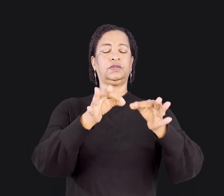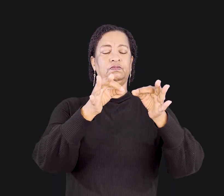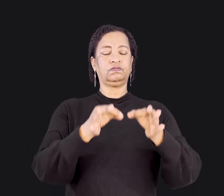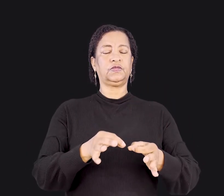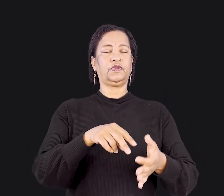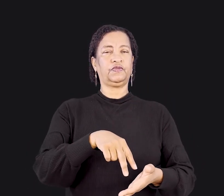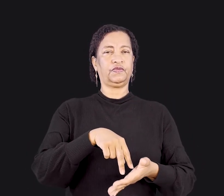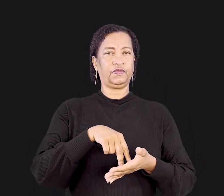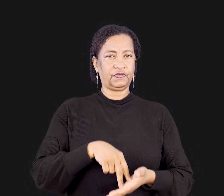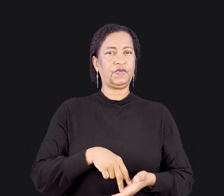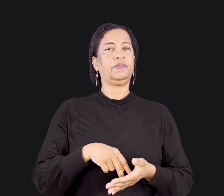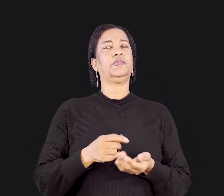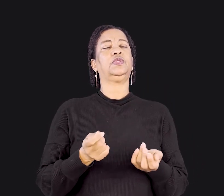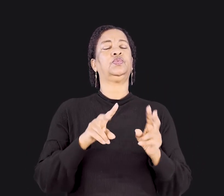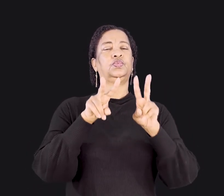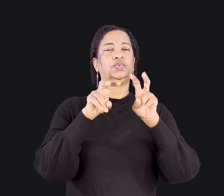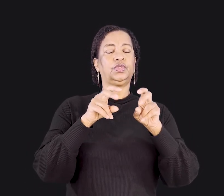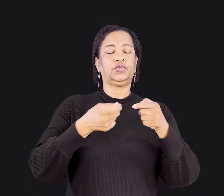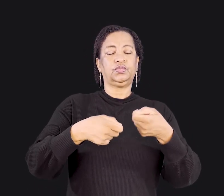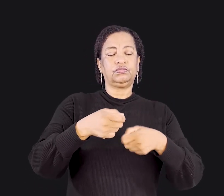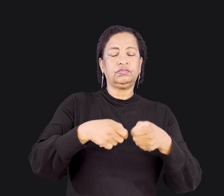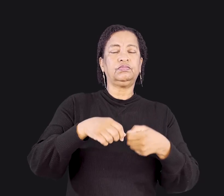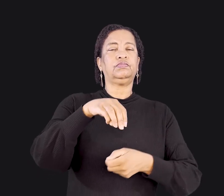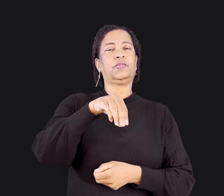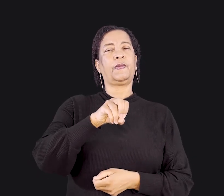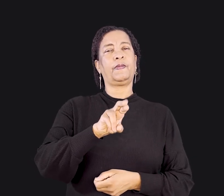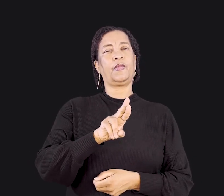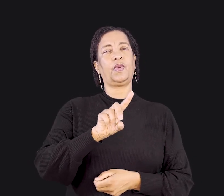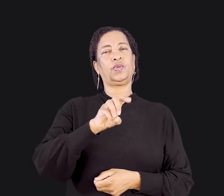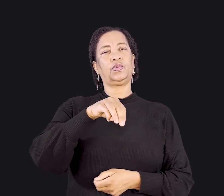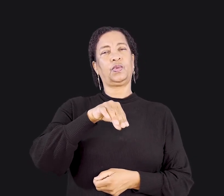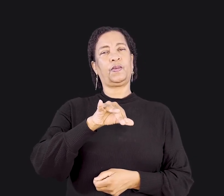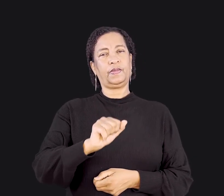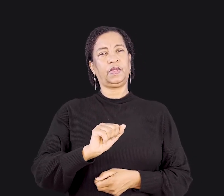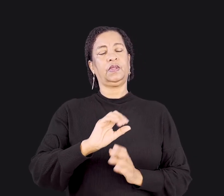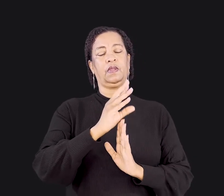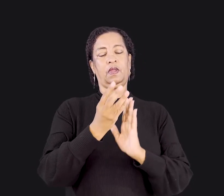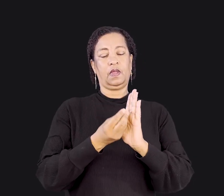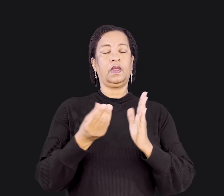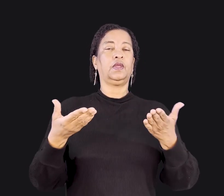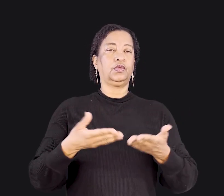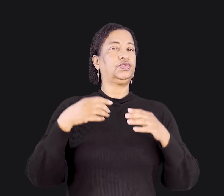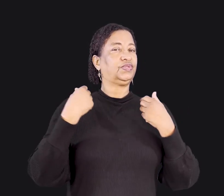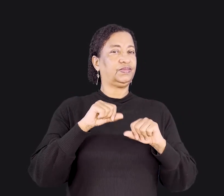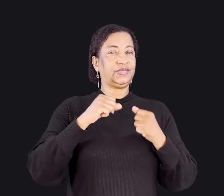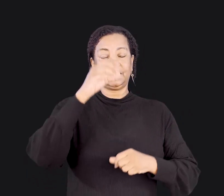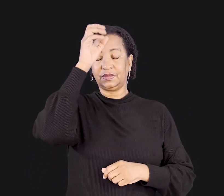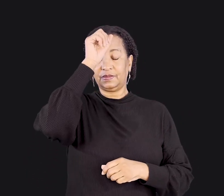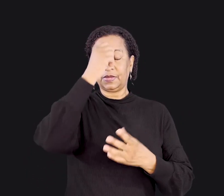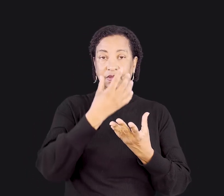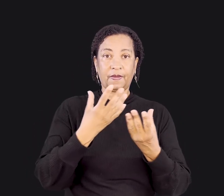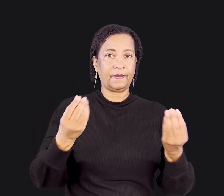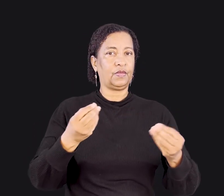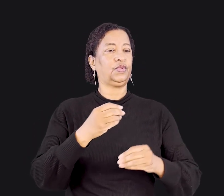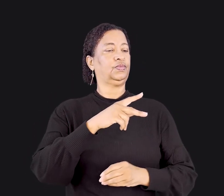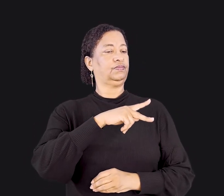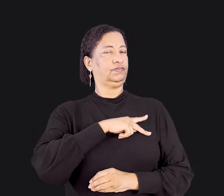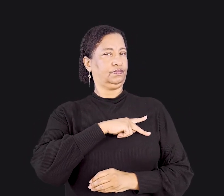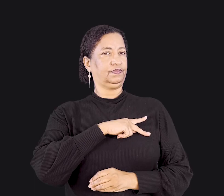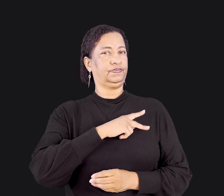nos assuntos financeiros e de mordomia. A igreja de hoje tem muito a aprender com Paulo. Paulo